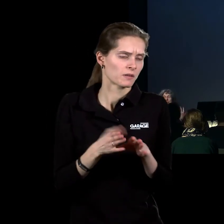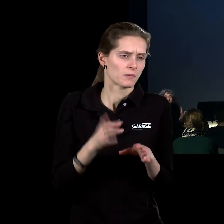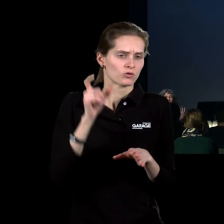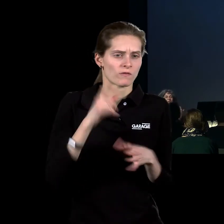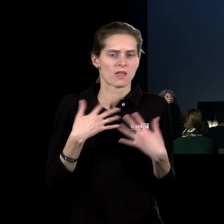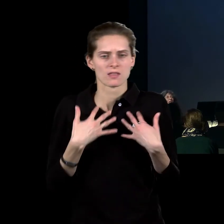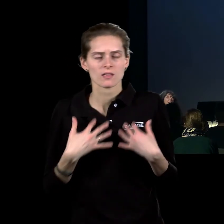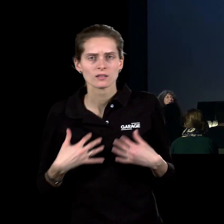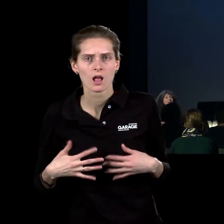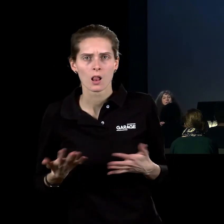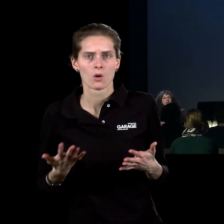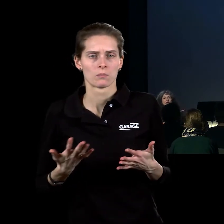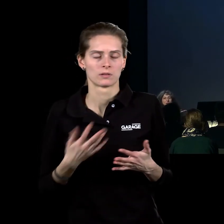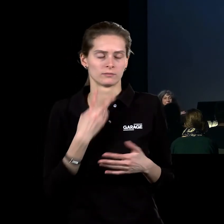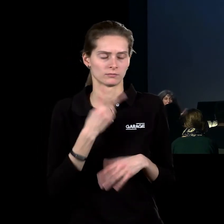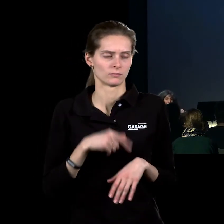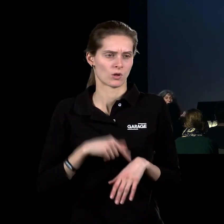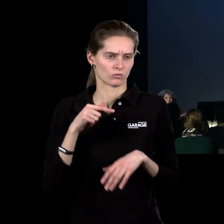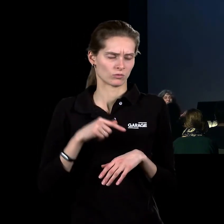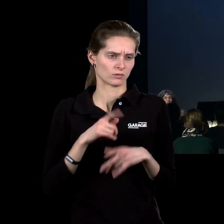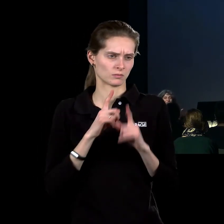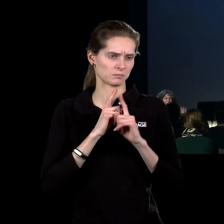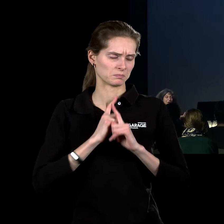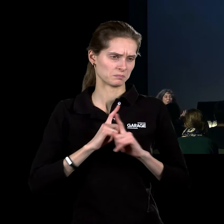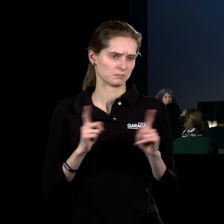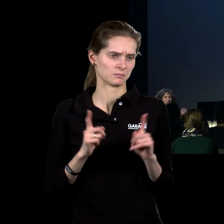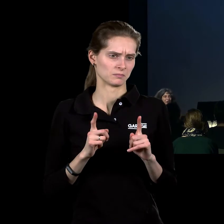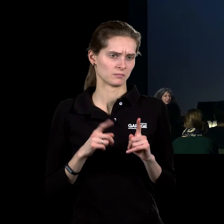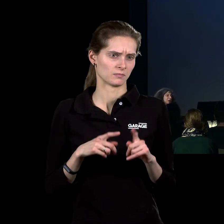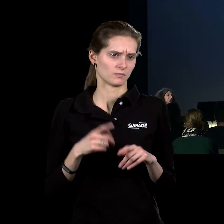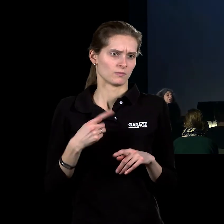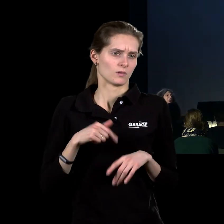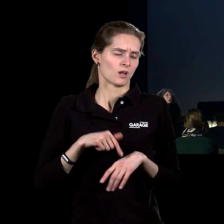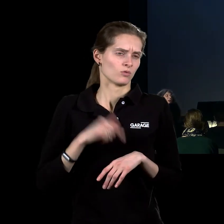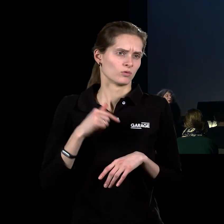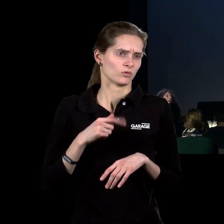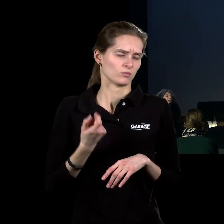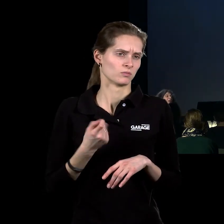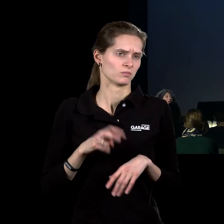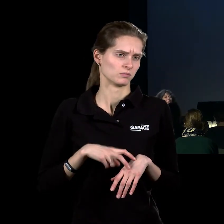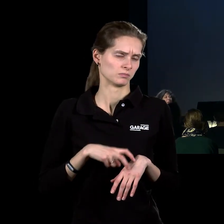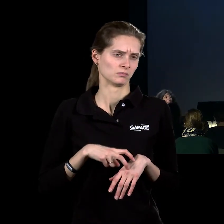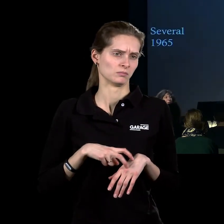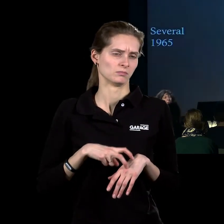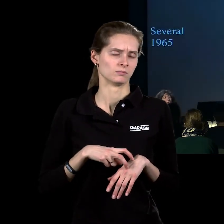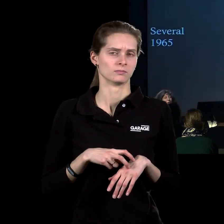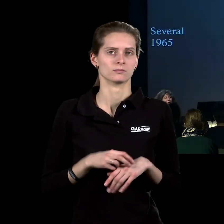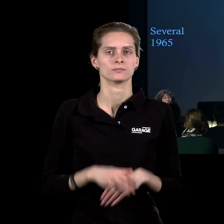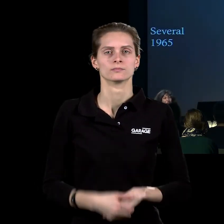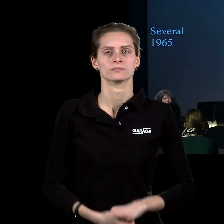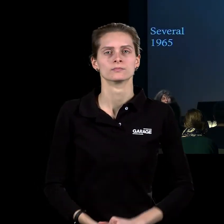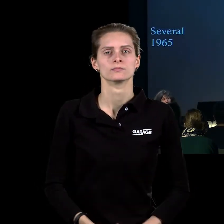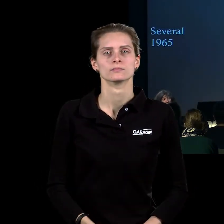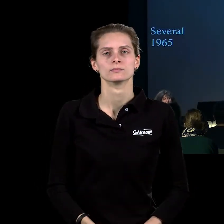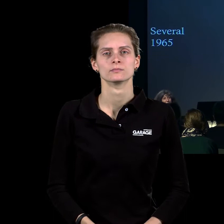телом, вызывая какие-то странные, достаточно и забавные, и тревожные ассоциации, которые есть в этих самых работах,